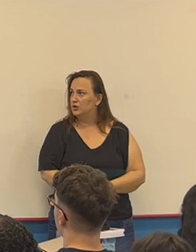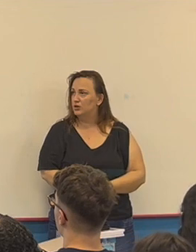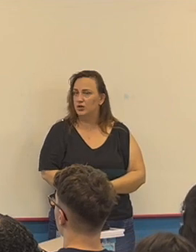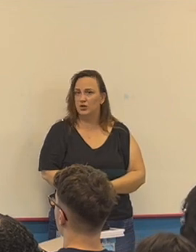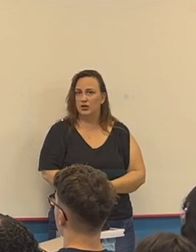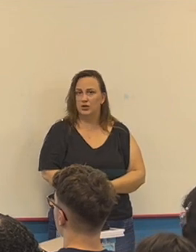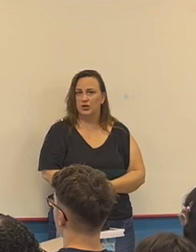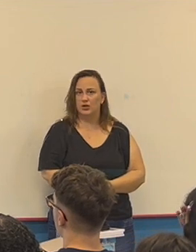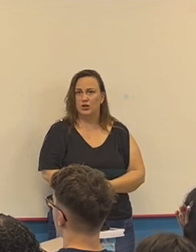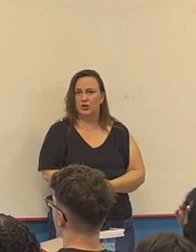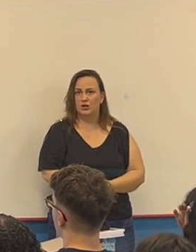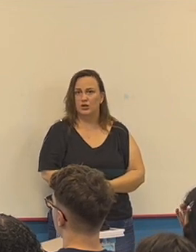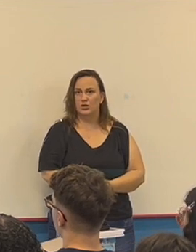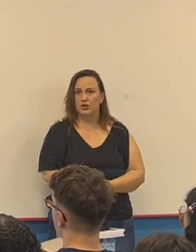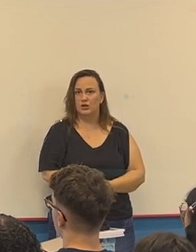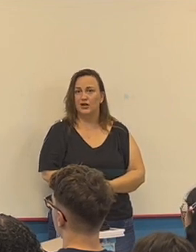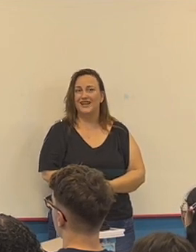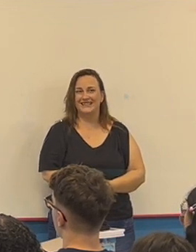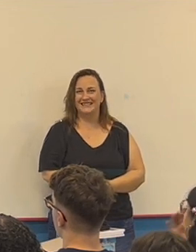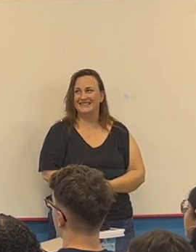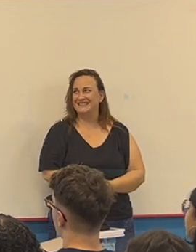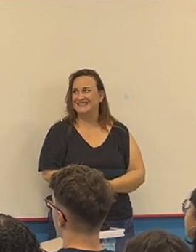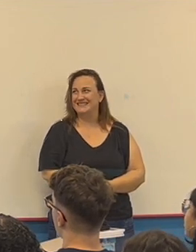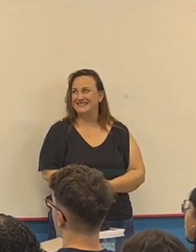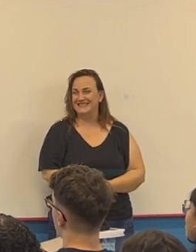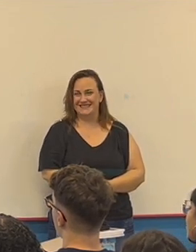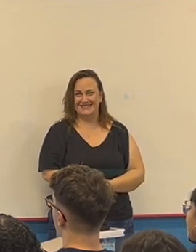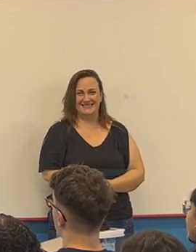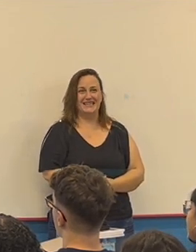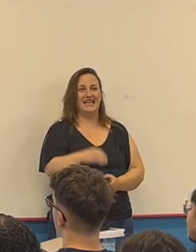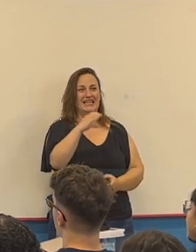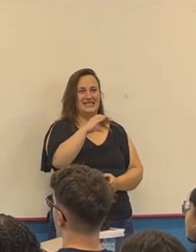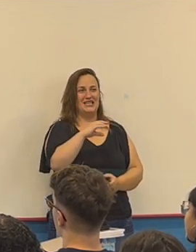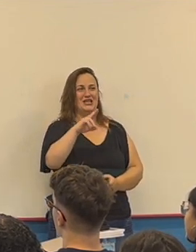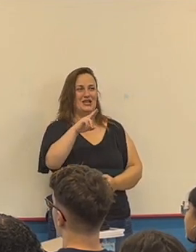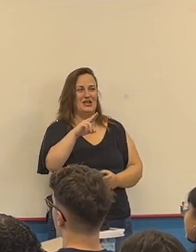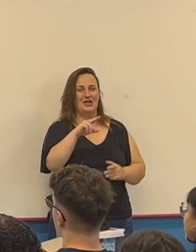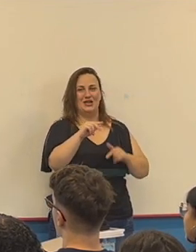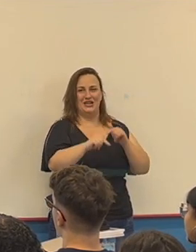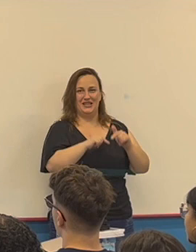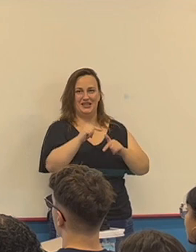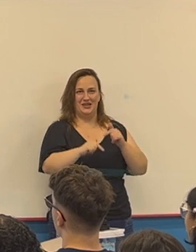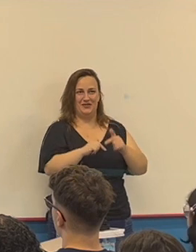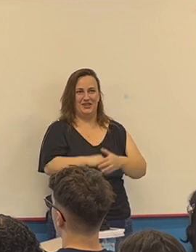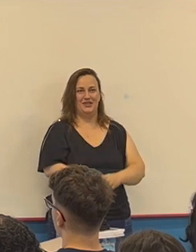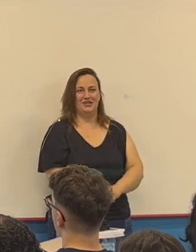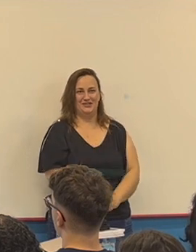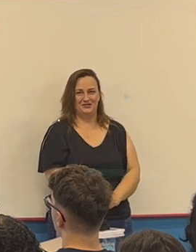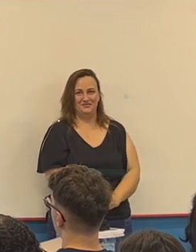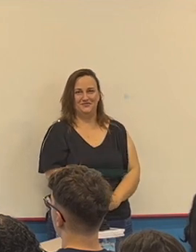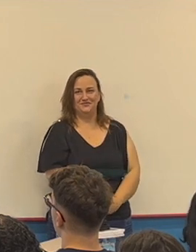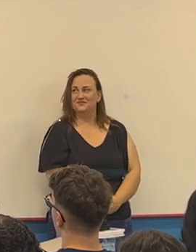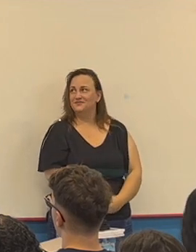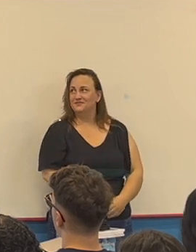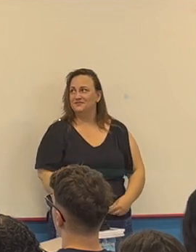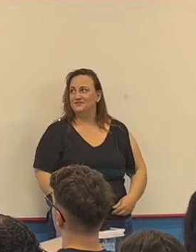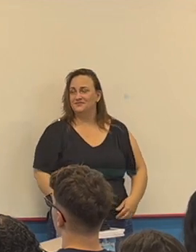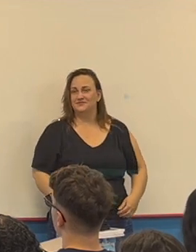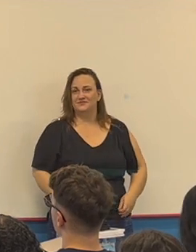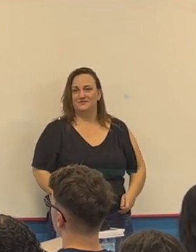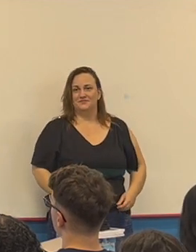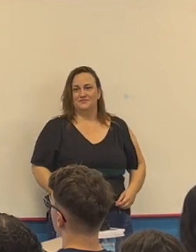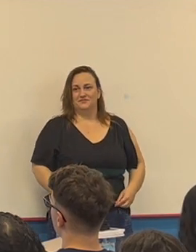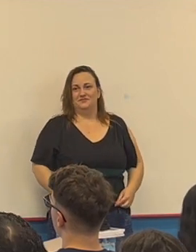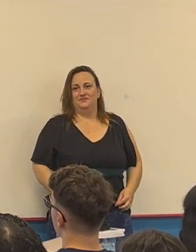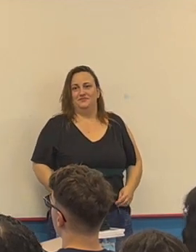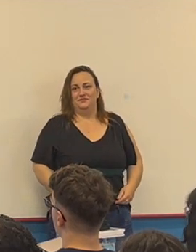ele significa o quê? Esse o quê? Esse CUT? Ah, esse é a Central Única do Trabalhador. O Lula saiu de lá,